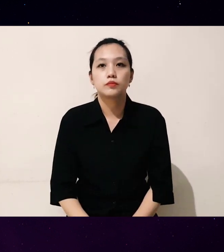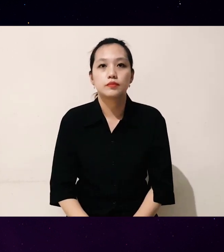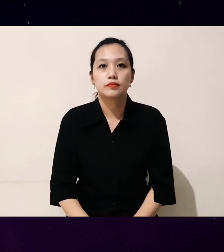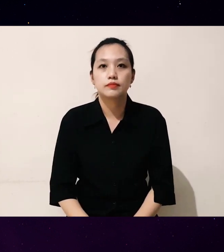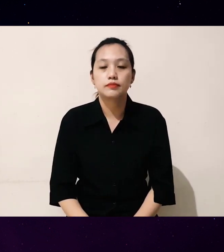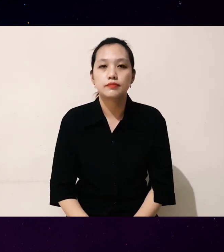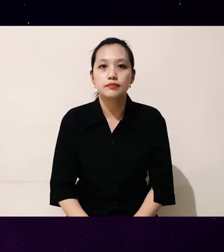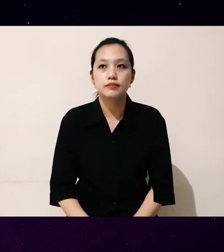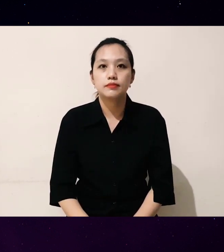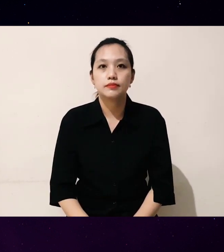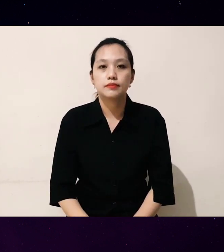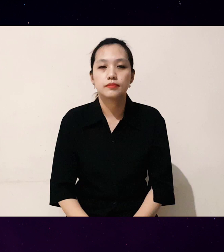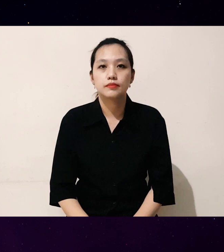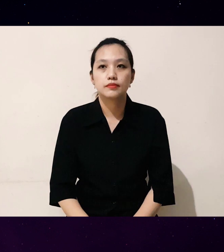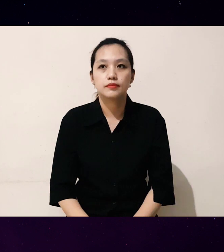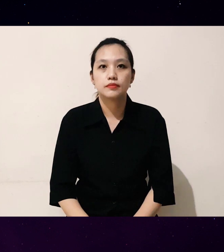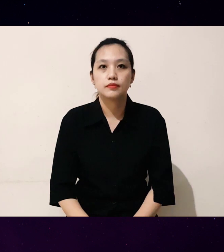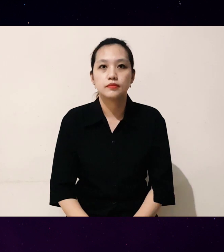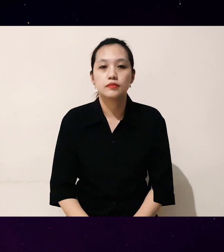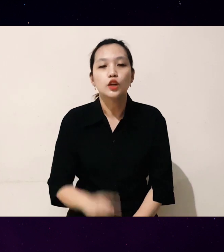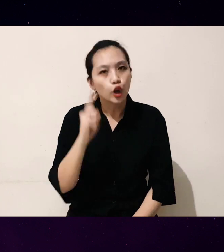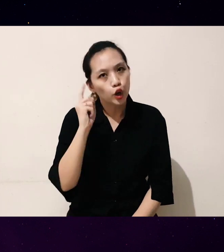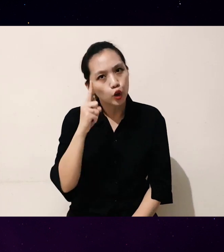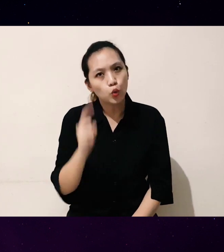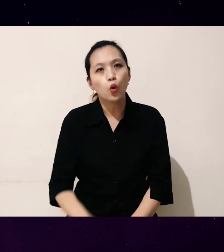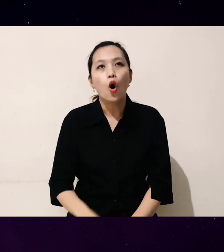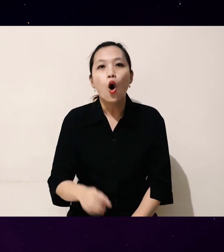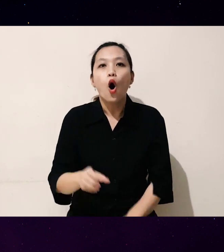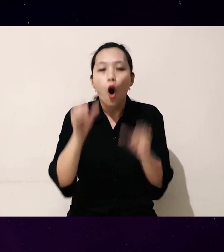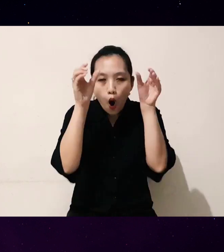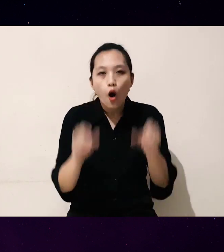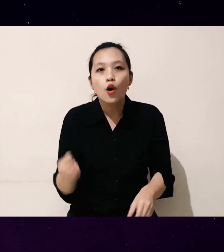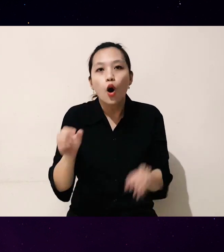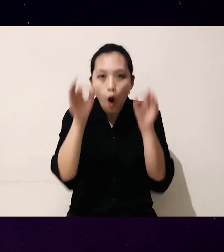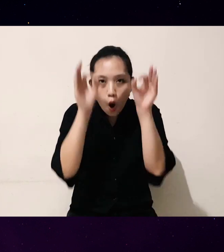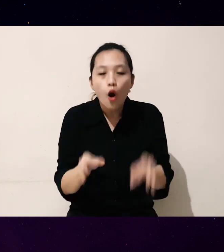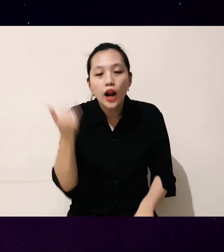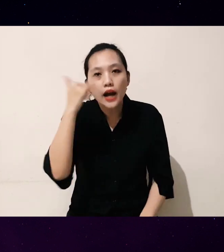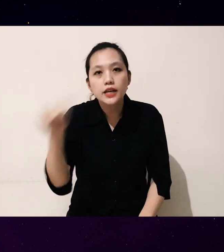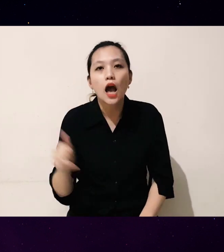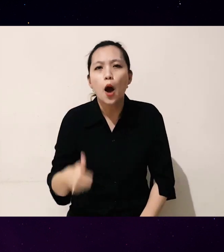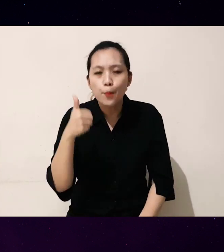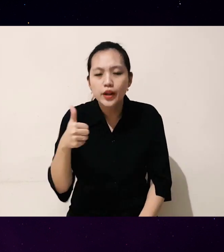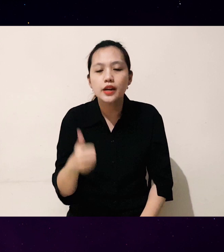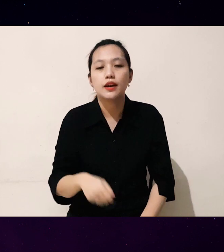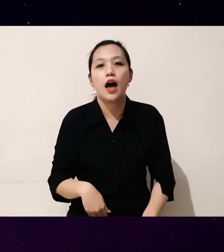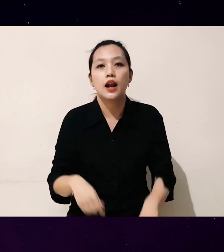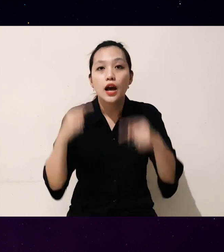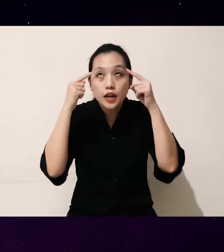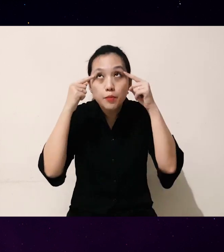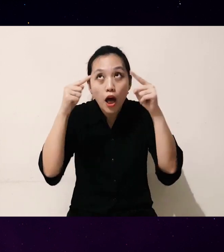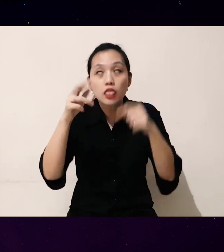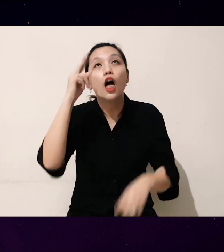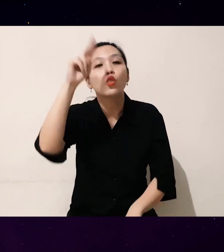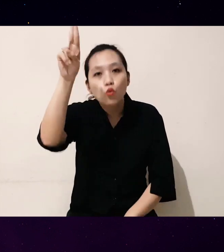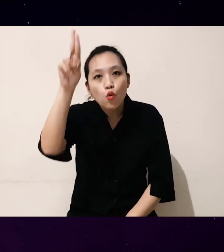menyatakan, aku telah mendapatkan Daud bin Isai, seorang yang berkenan di hatiku, dan yang melakukan